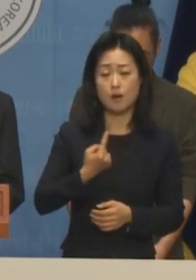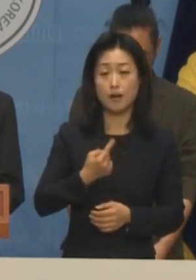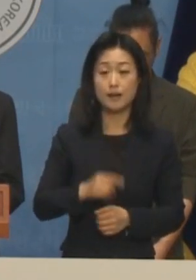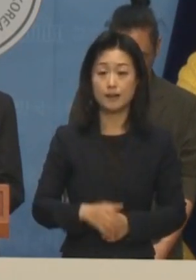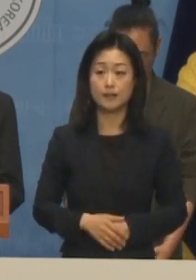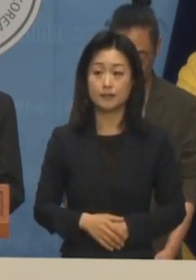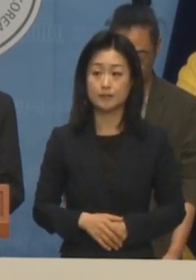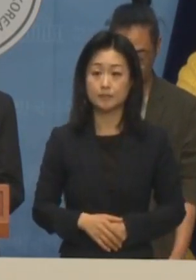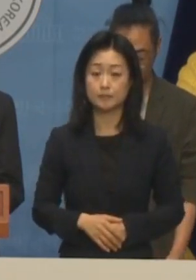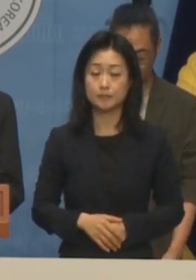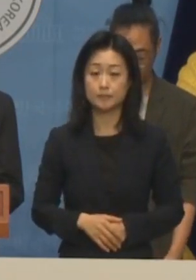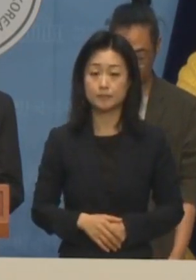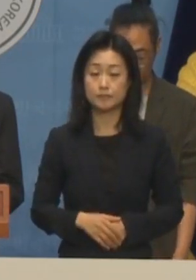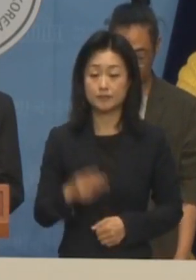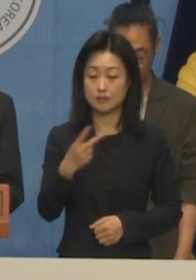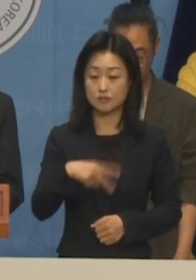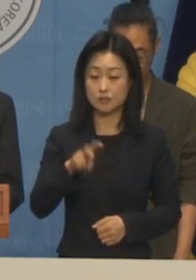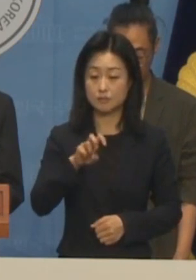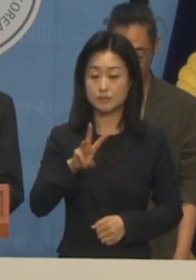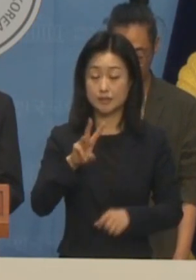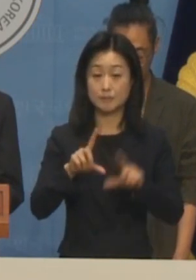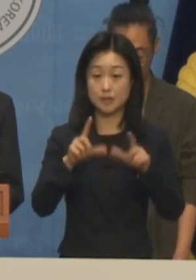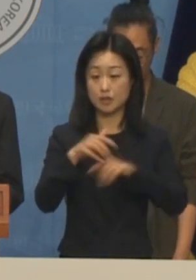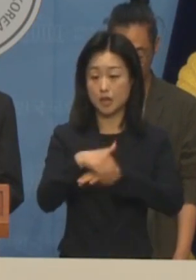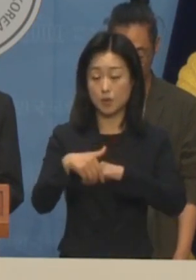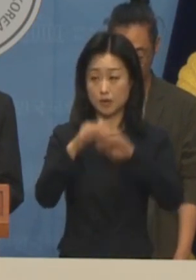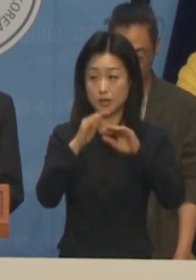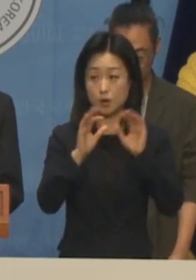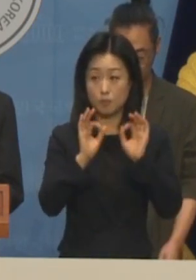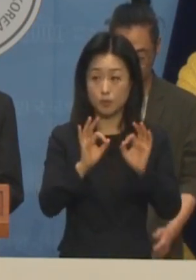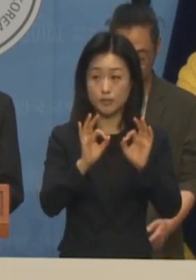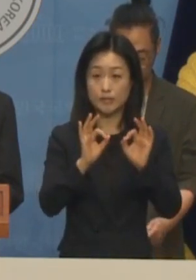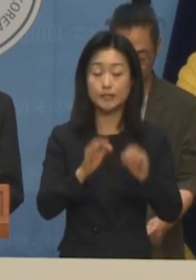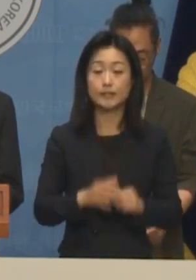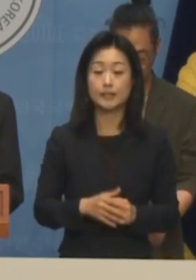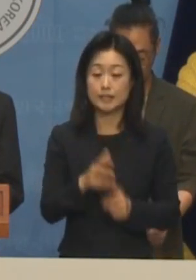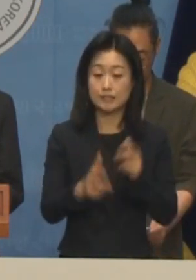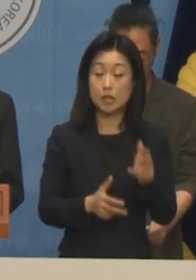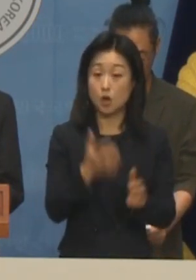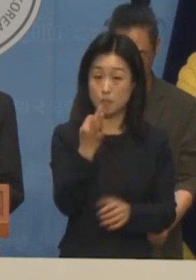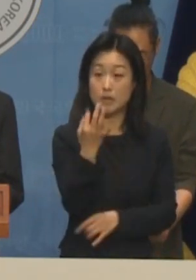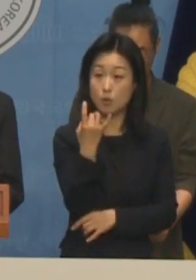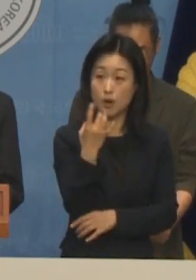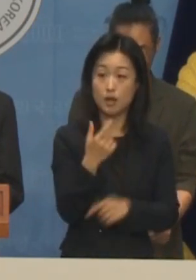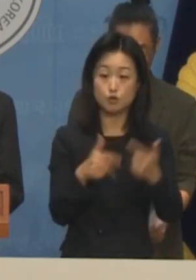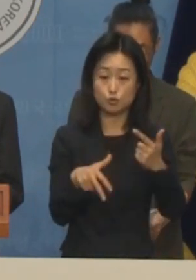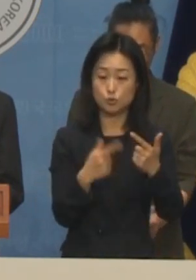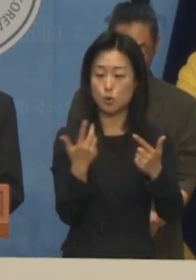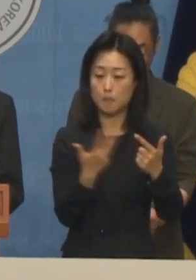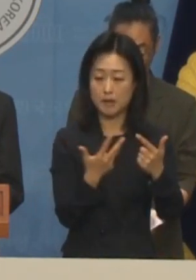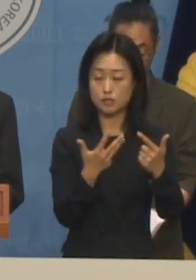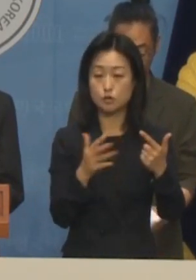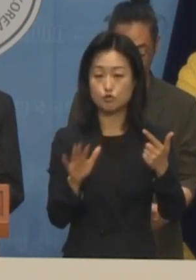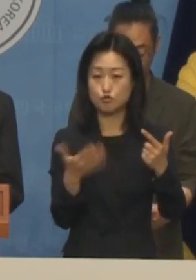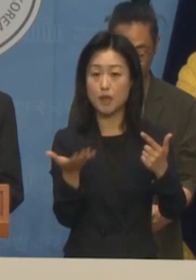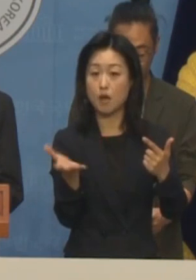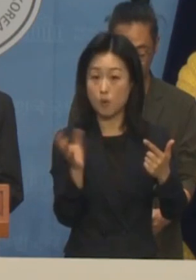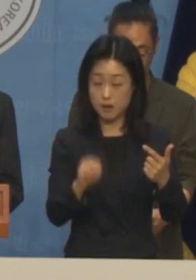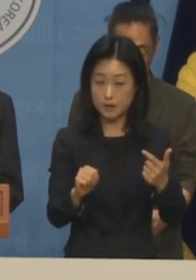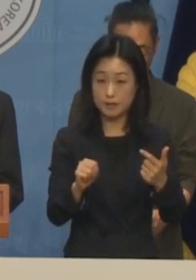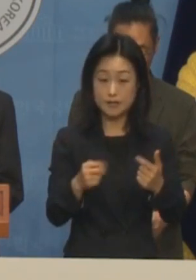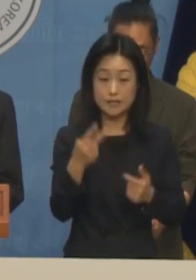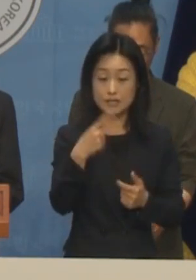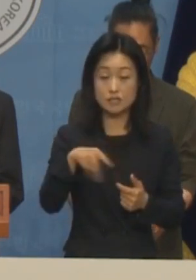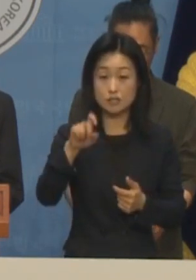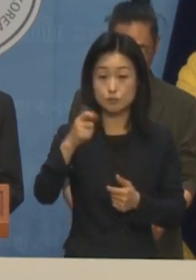있다. 2023년 기본계획에서 제시된 제2공항 총사업비는 6조 8,900억 원으로